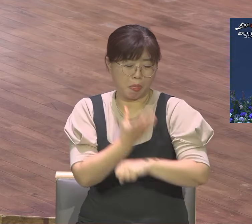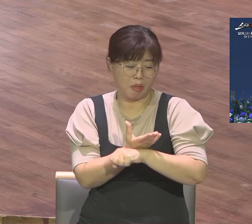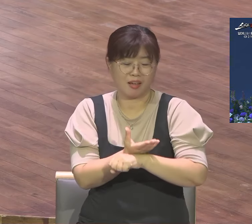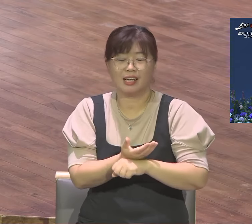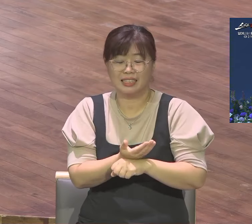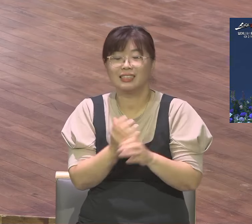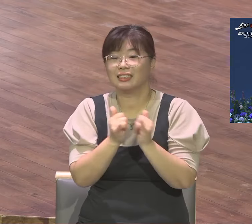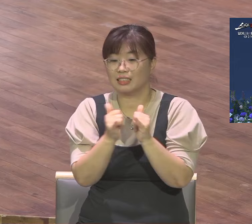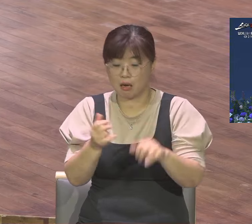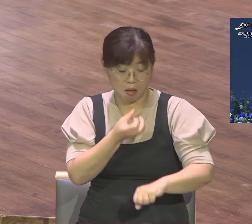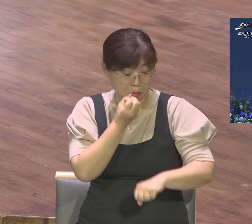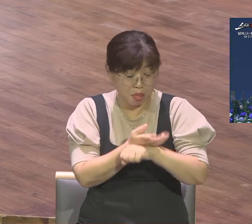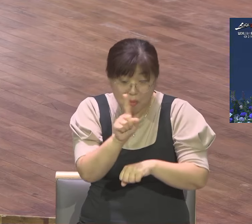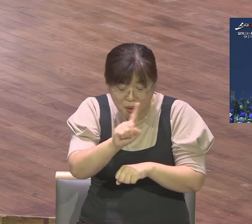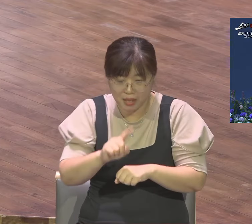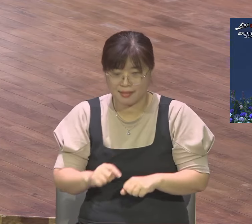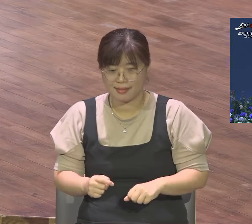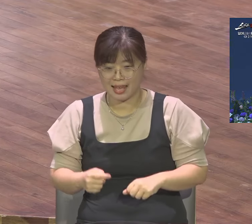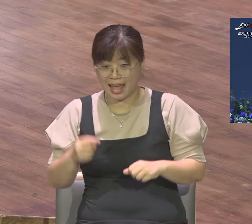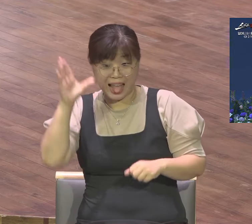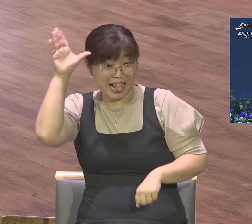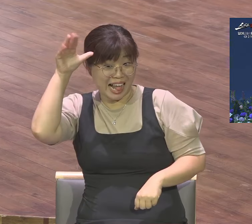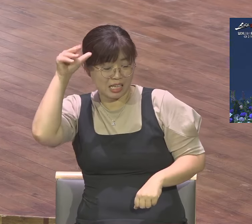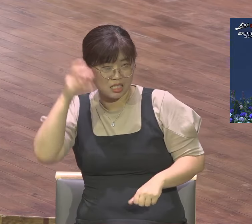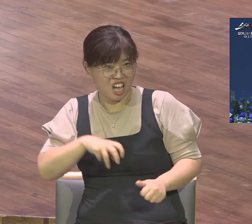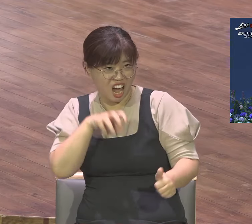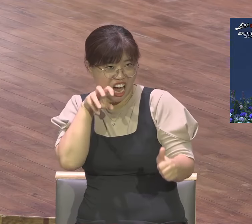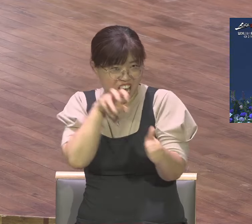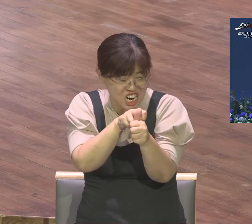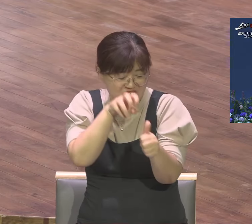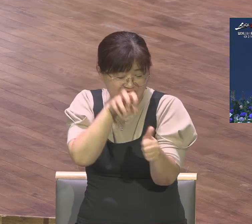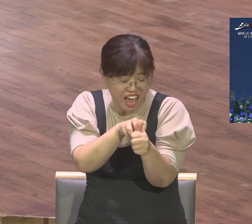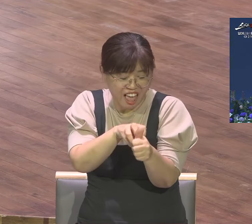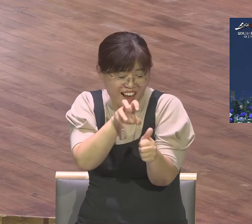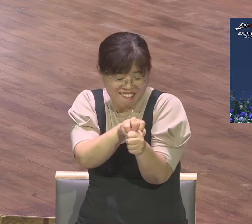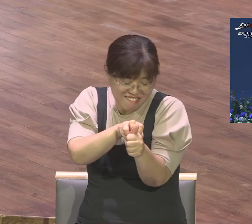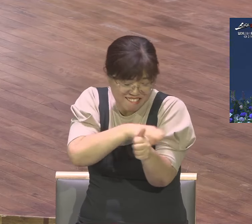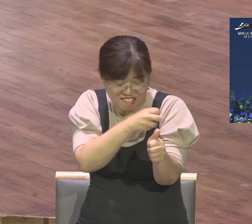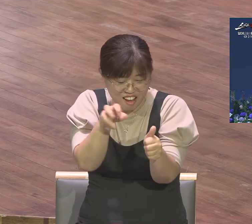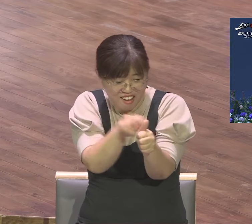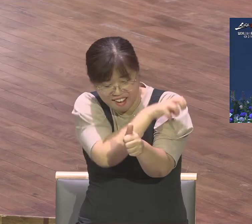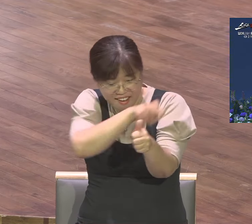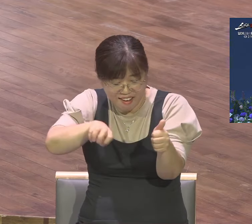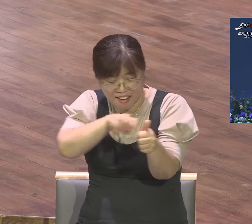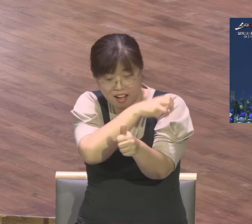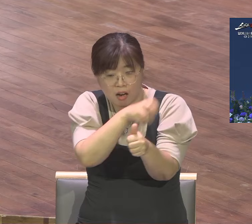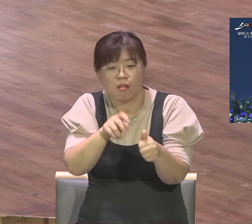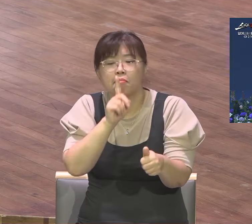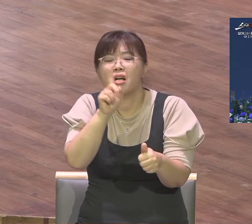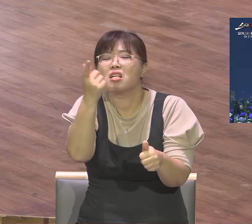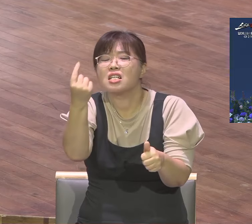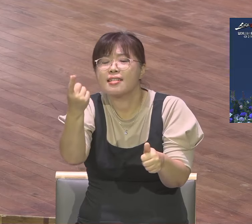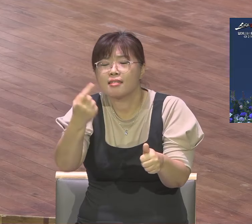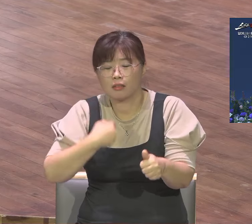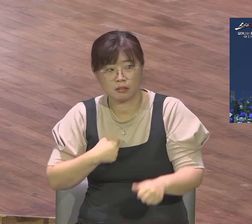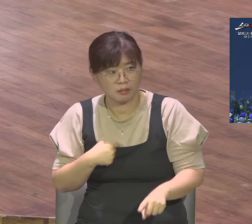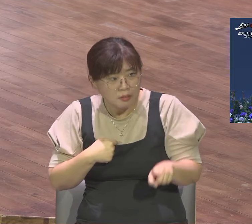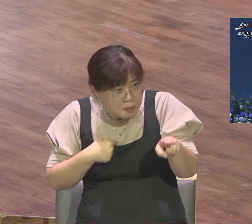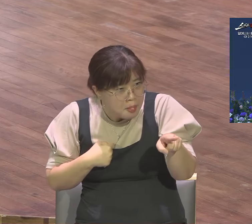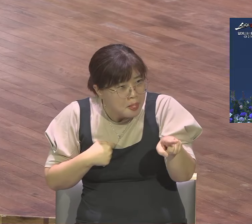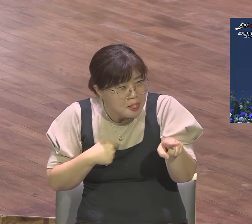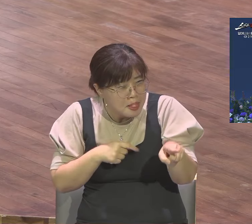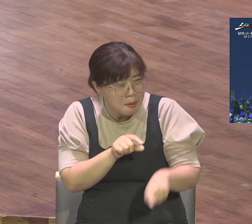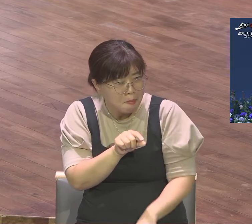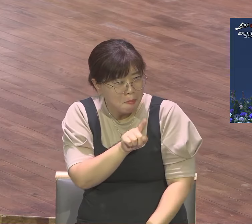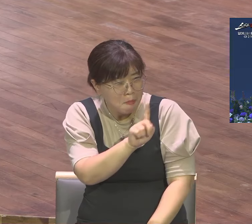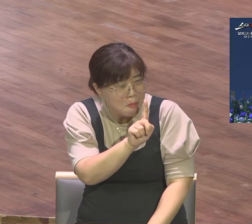뜯어 죽이는 주택입니다. 물어 뜯어 죽여. 응? 물어 뜯어. 상대방을 어떻게 하든지 물어 뜯어.